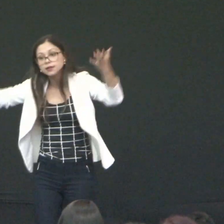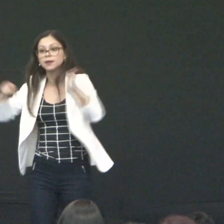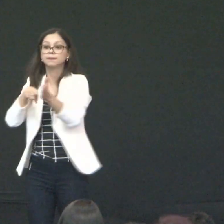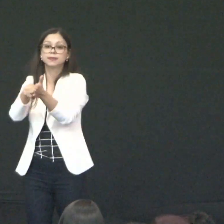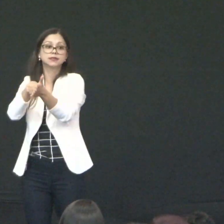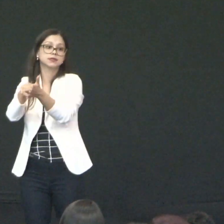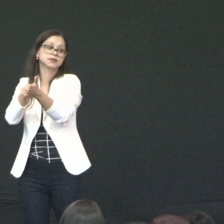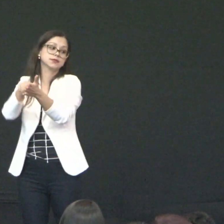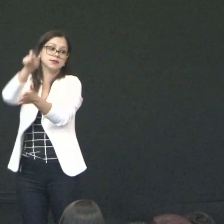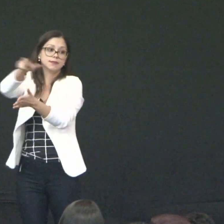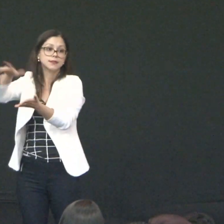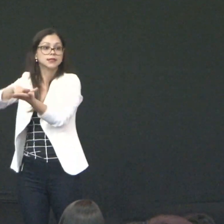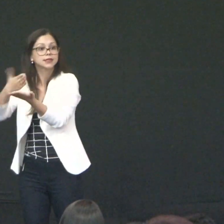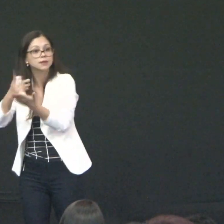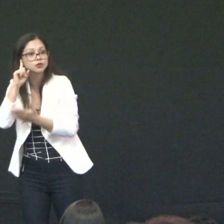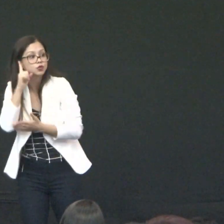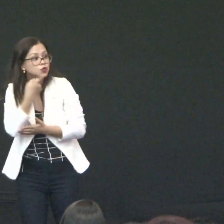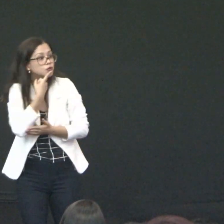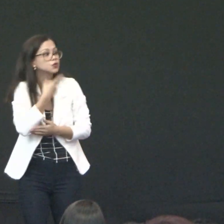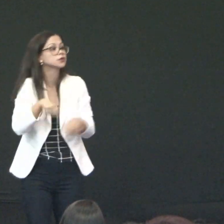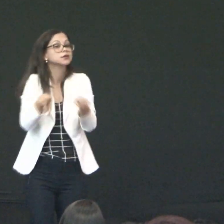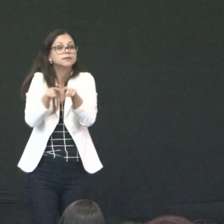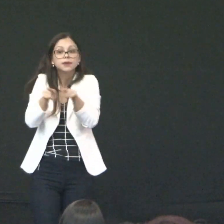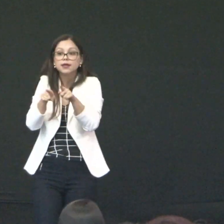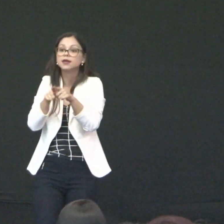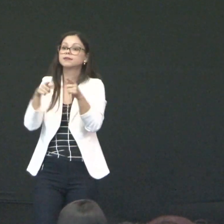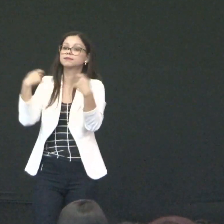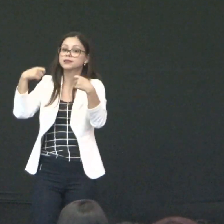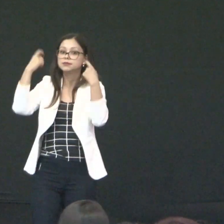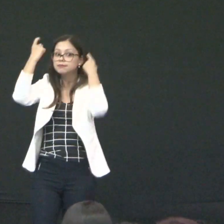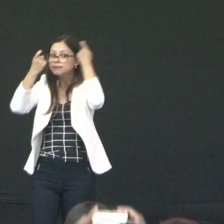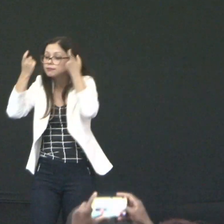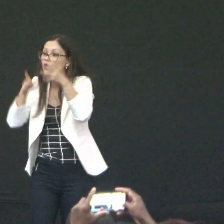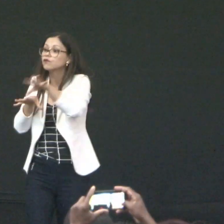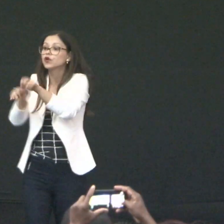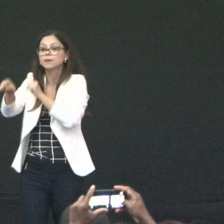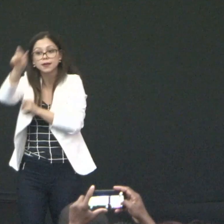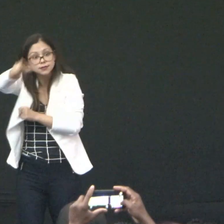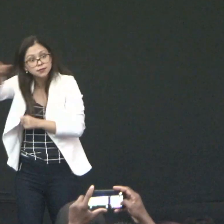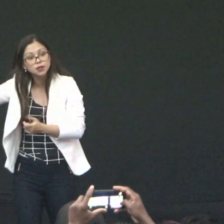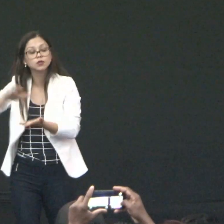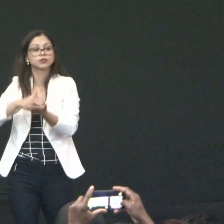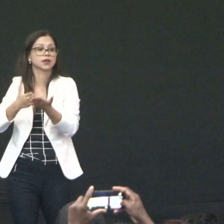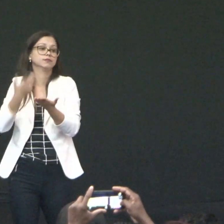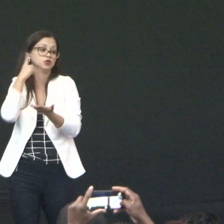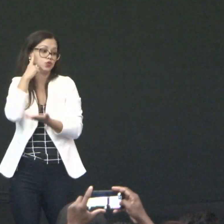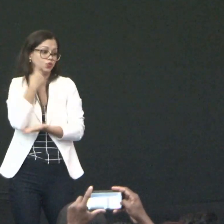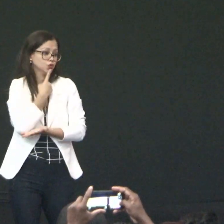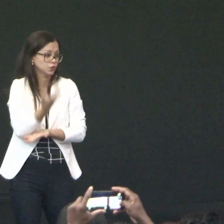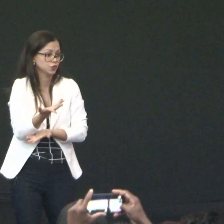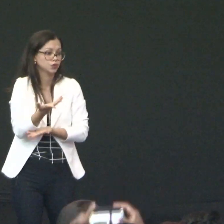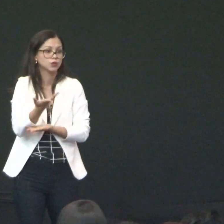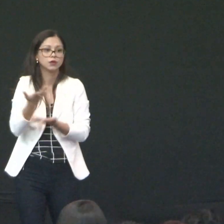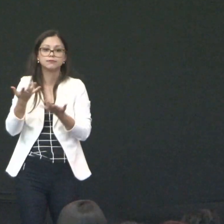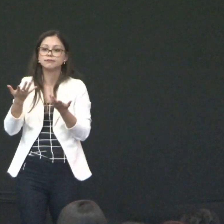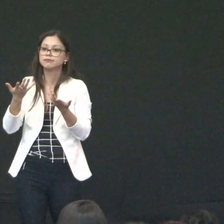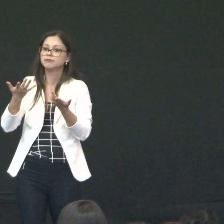precisa fomentar pesquisas na área e investir na qualificação e formação sistemática dos